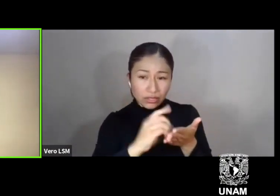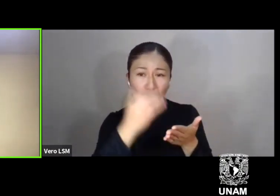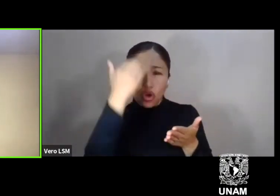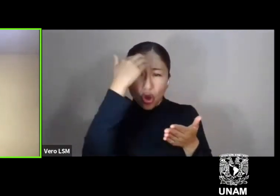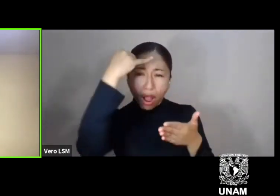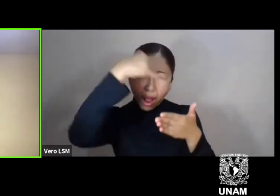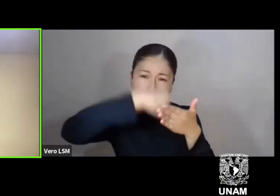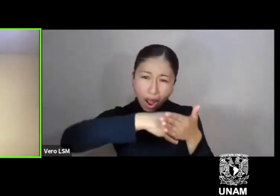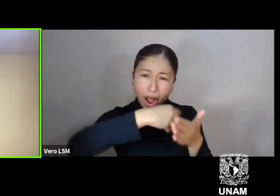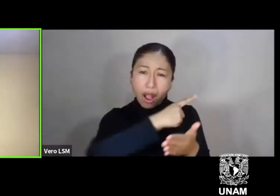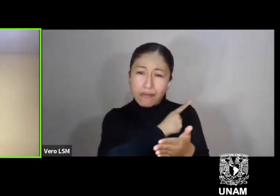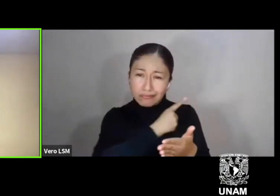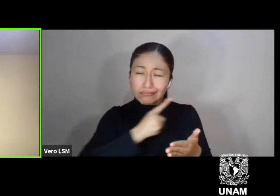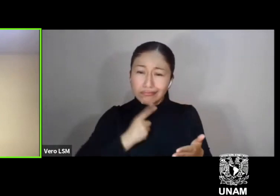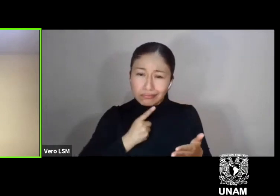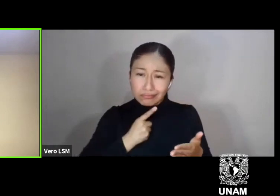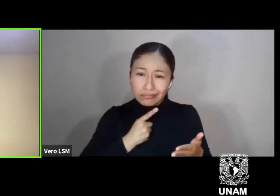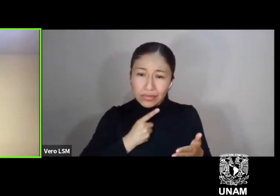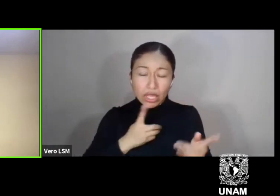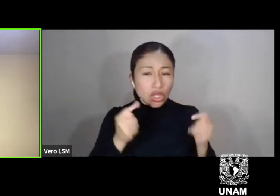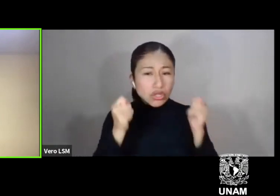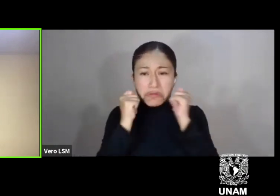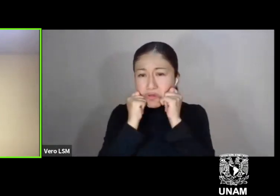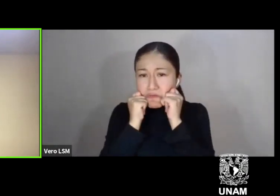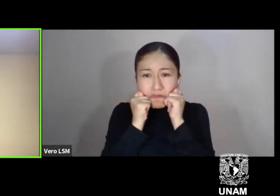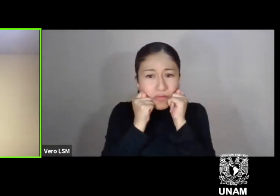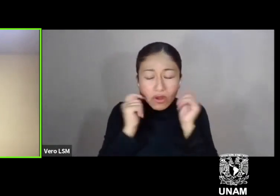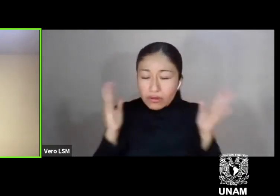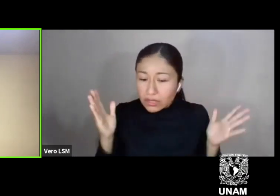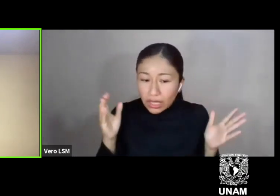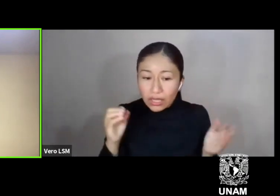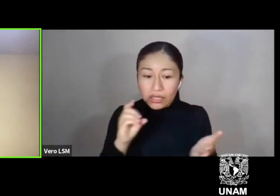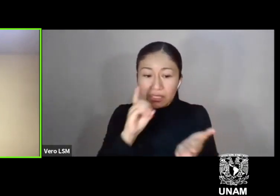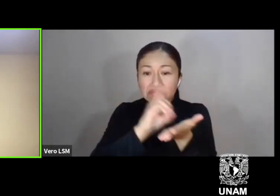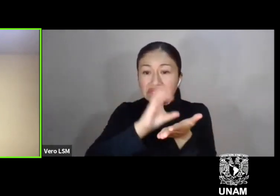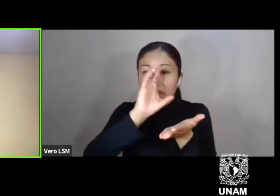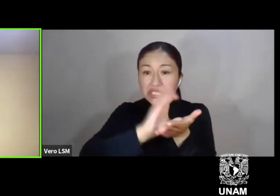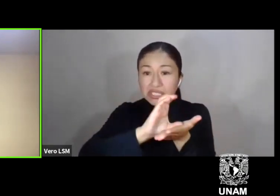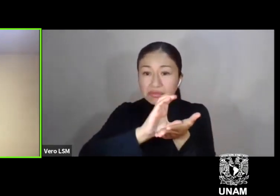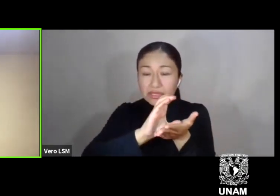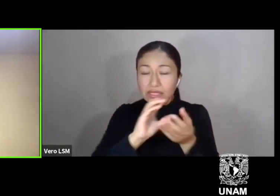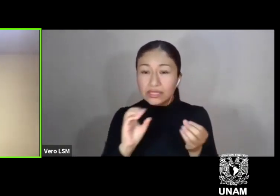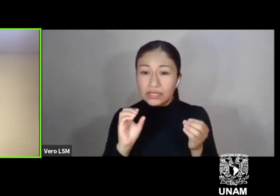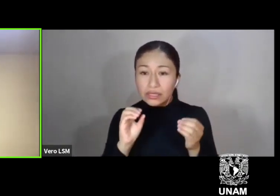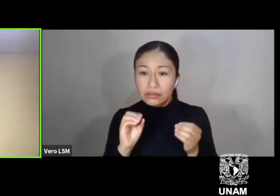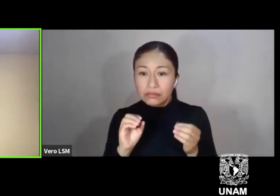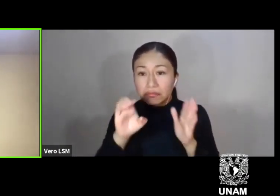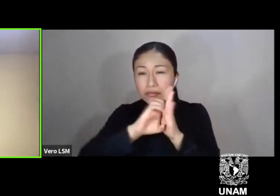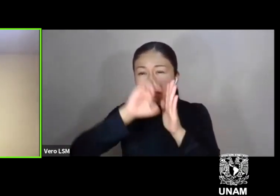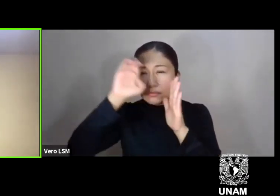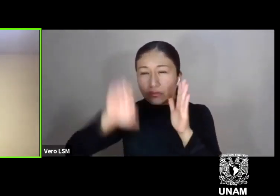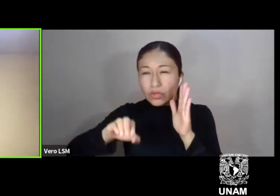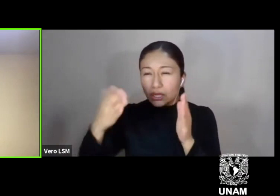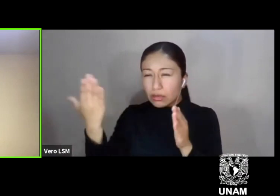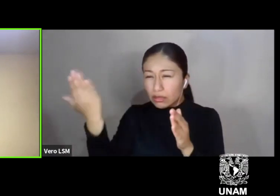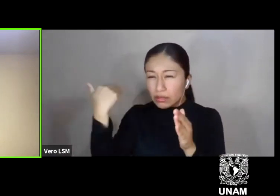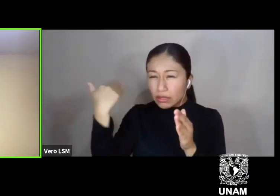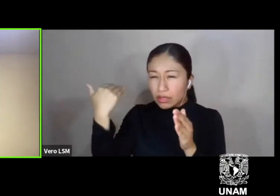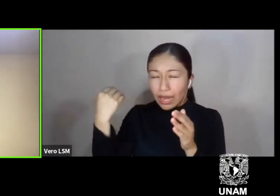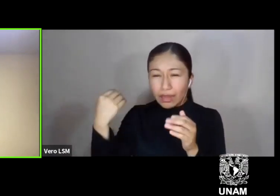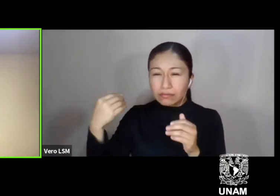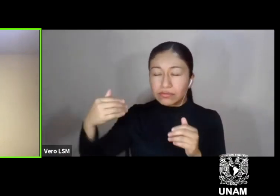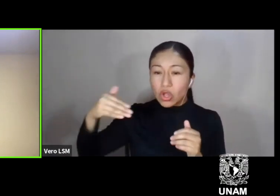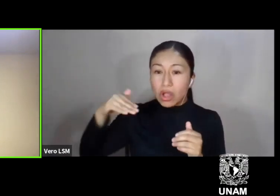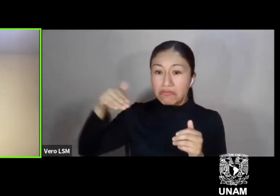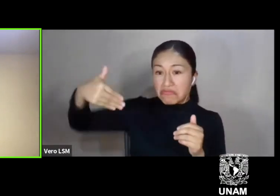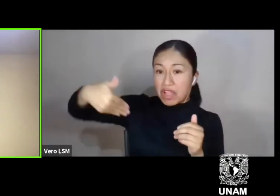implica tu condición, ya sea que se derive de un accidente, como el ejemplo que estaban dando, que se